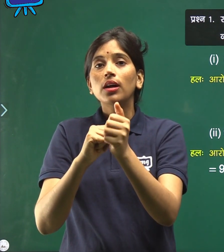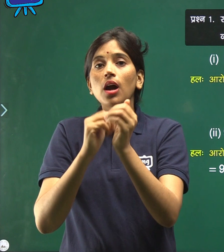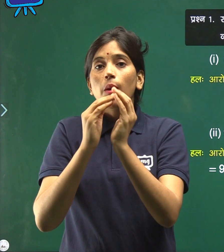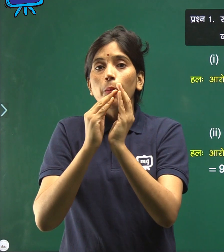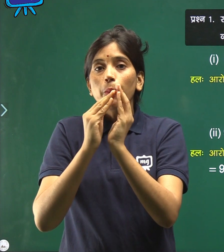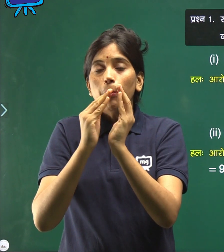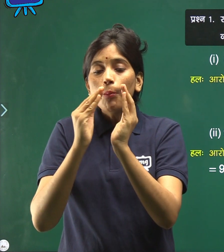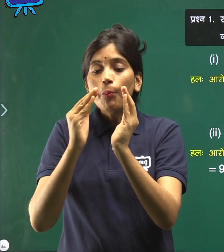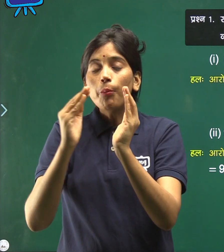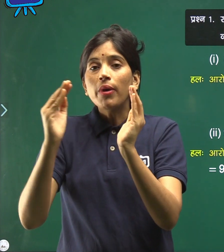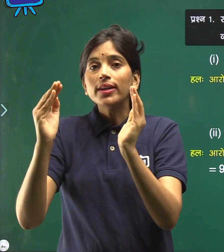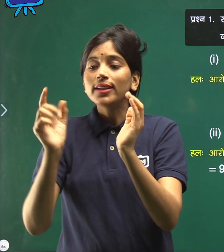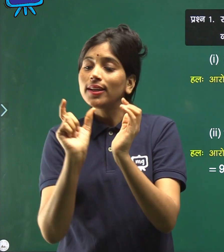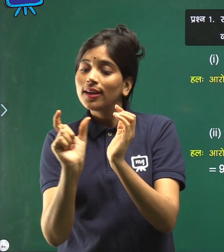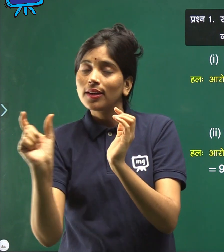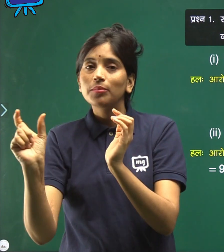बढ़ते क्रम